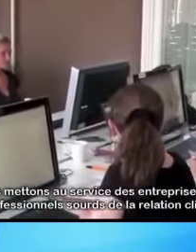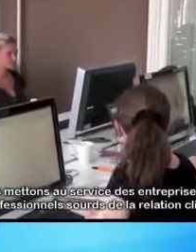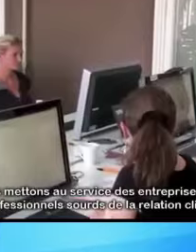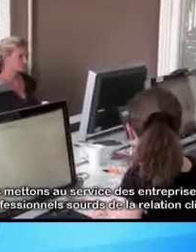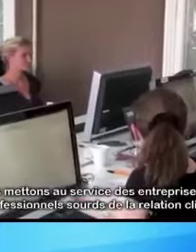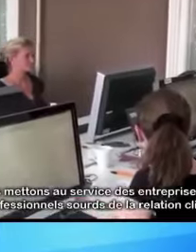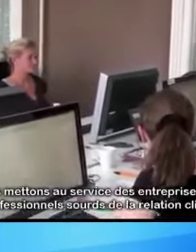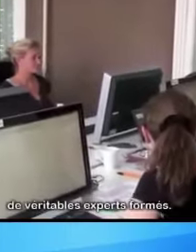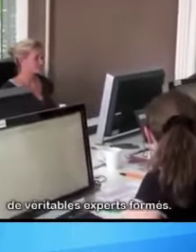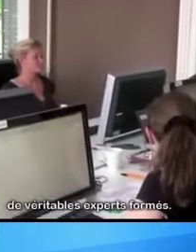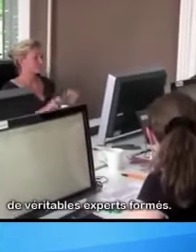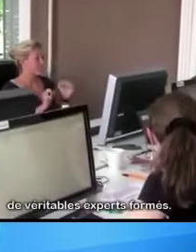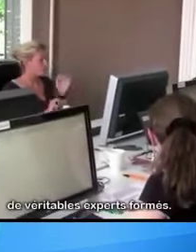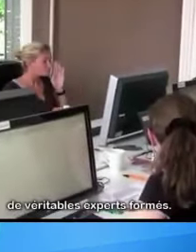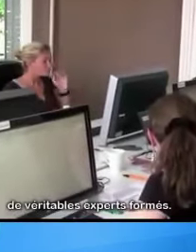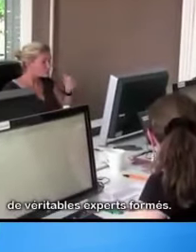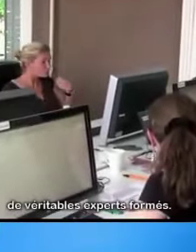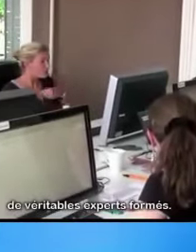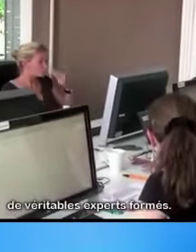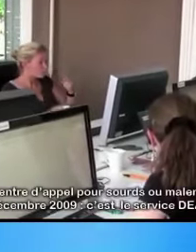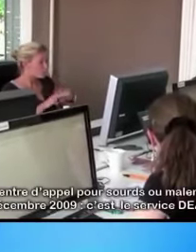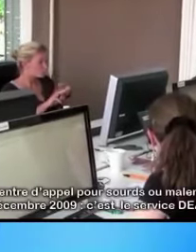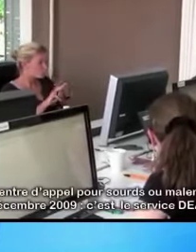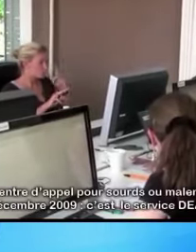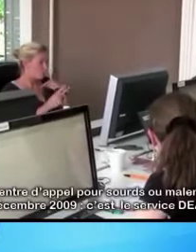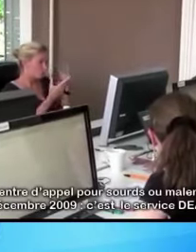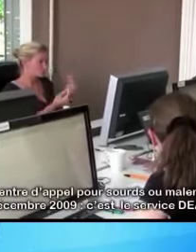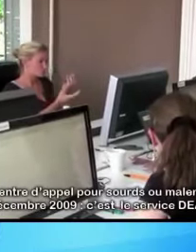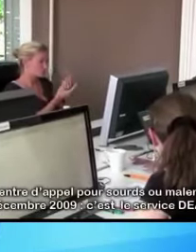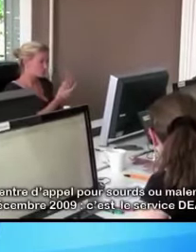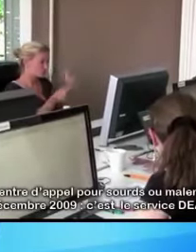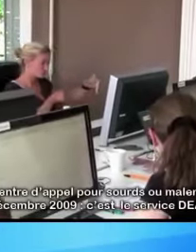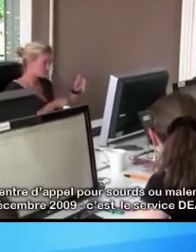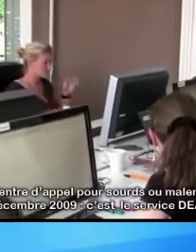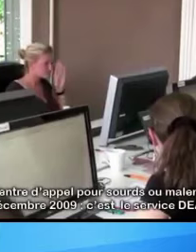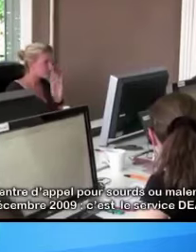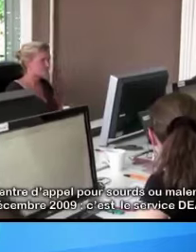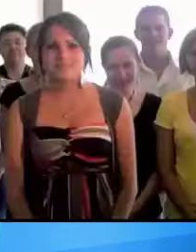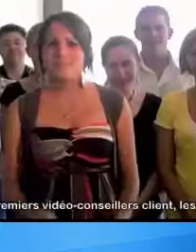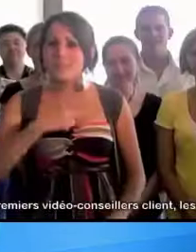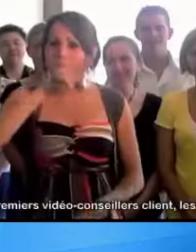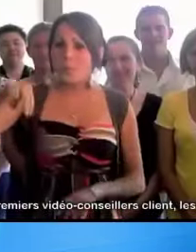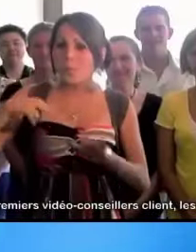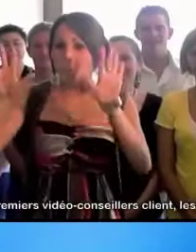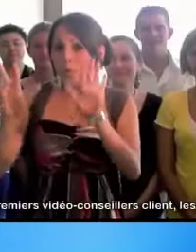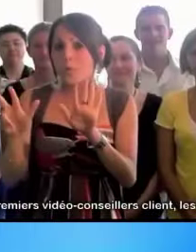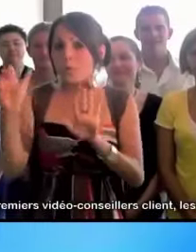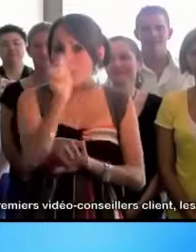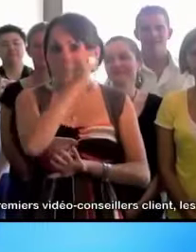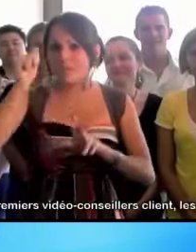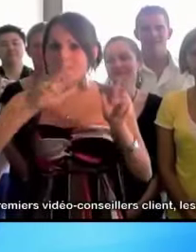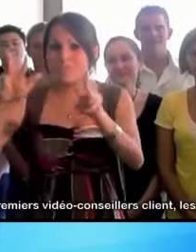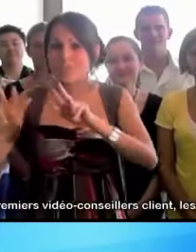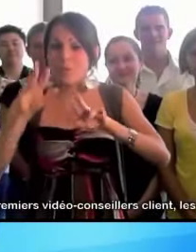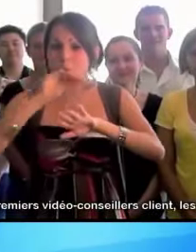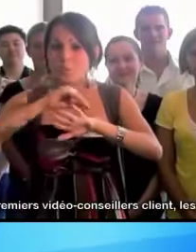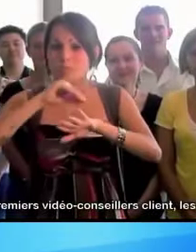le monde s'y mette, on pense notamment à l'administration qui est très, très, très en retard sur ce sujet. Parce qu le rappelle, il y a 4 millions de sourds